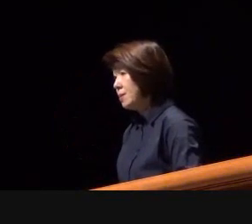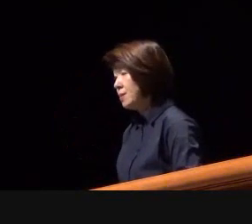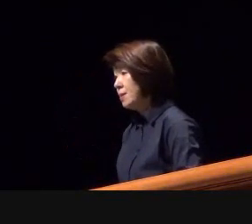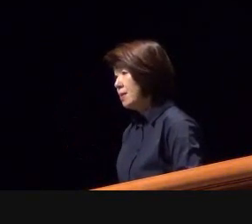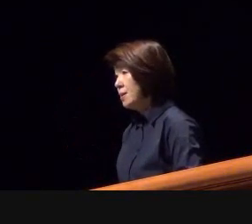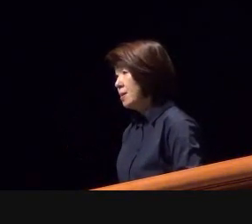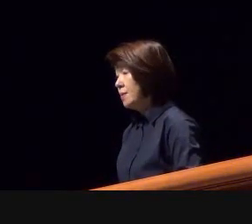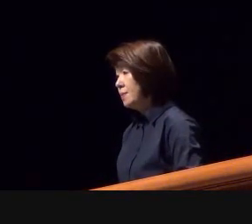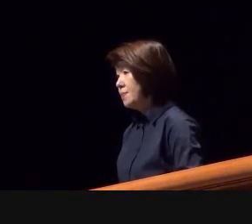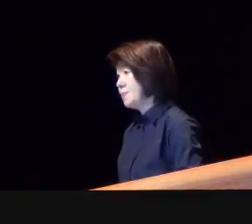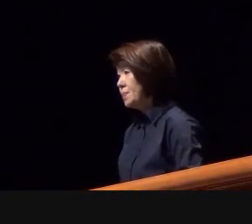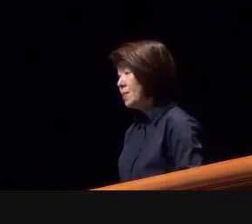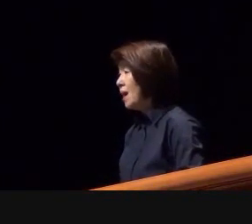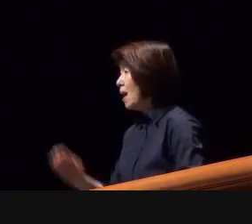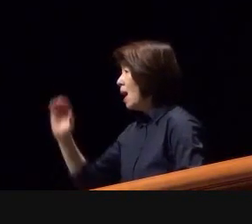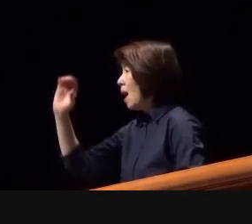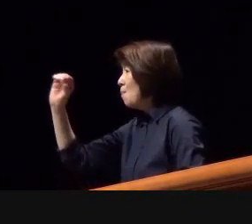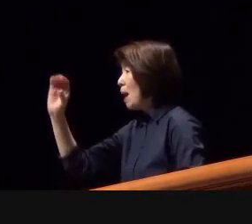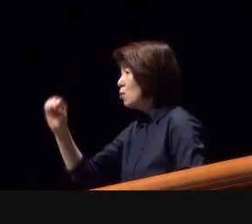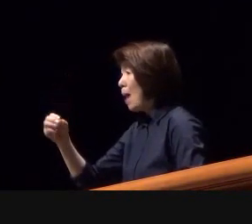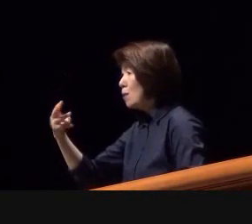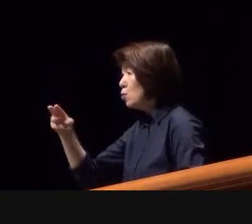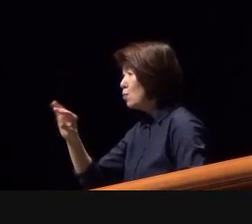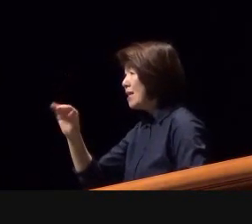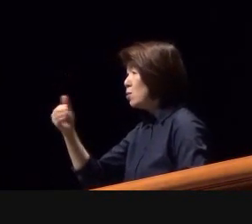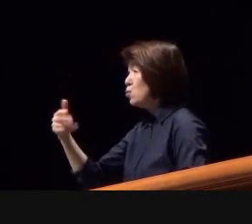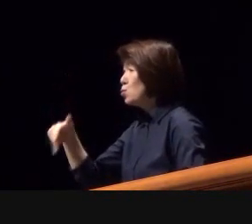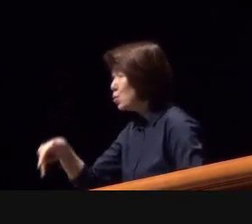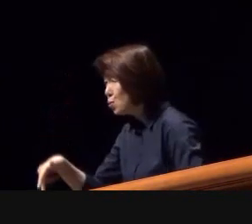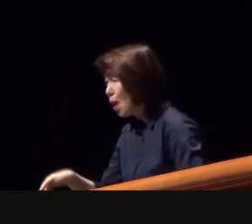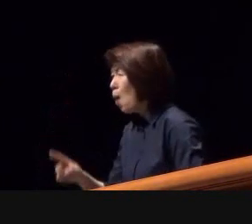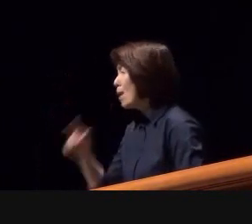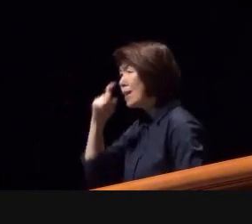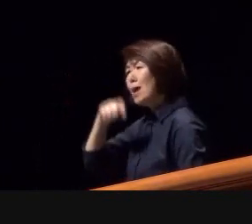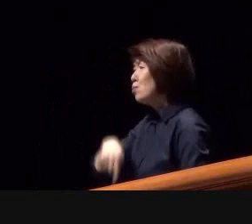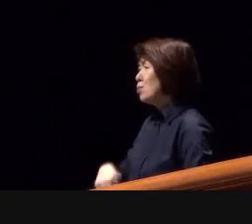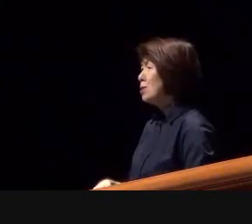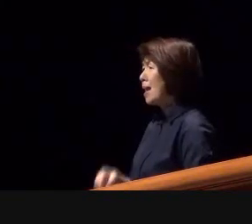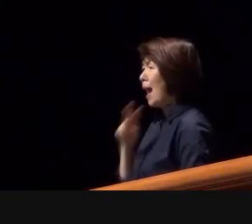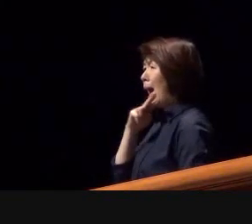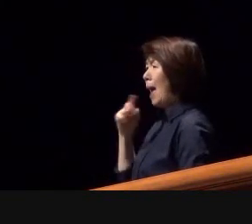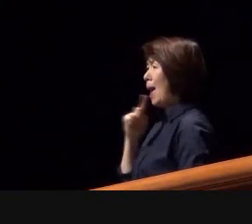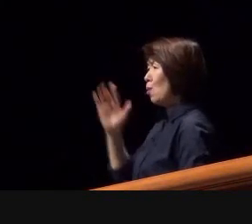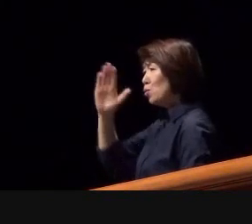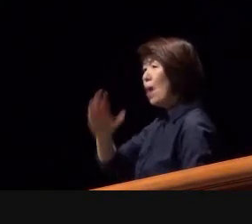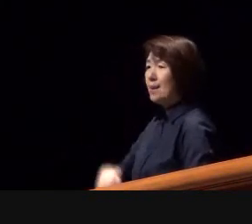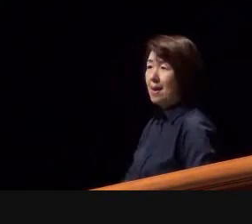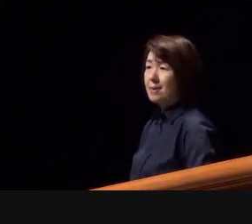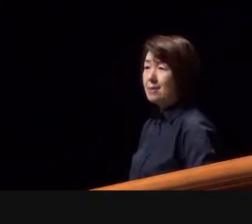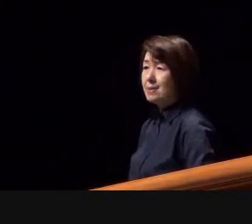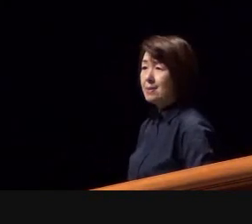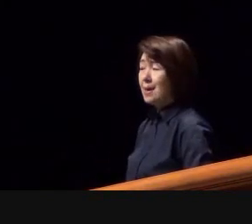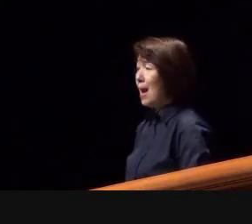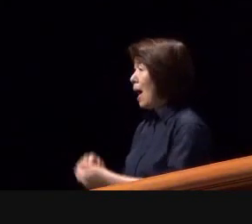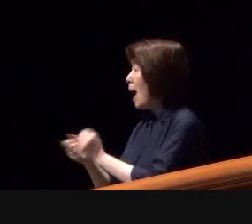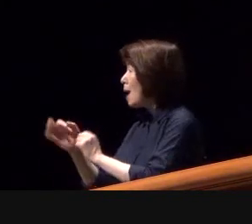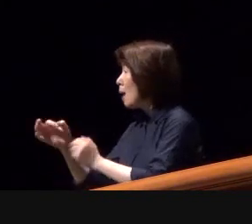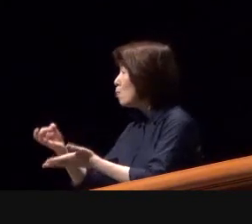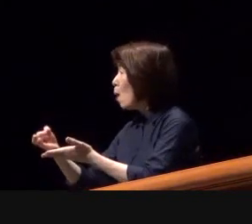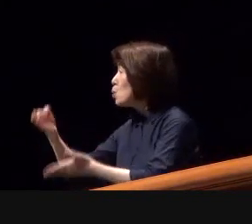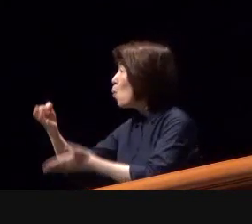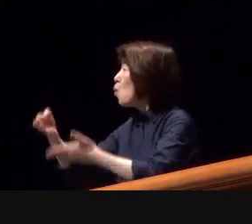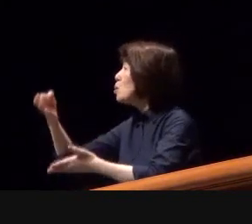なんとかミックス、私はフルネームで言わない。なんとかミックスでね、株を少々上げてもら